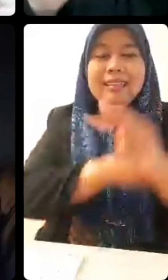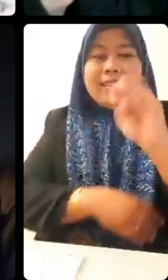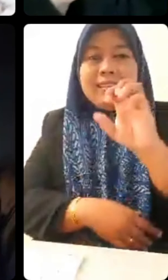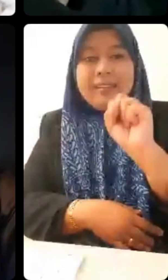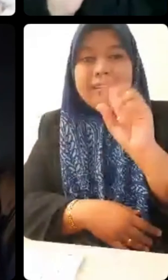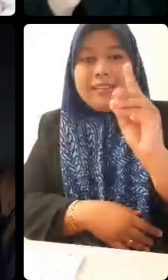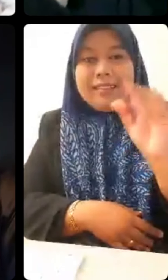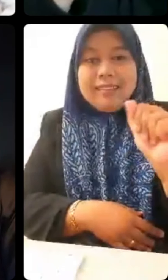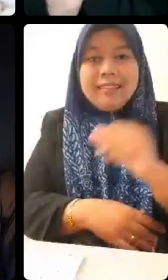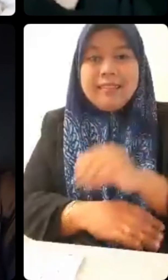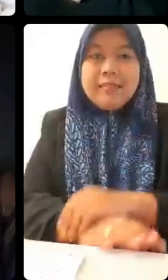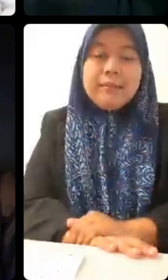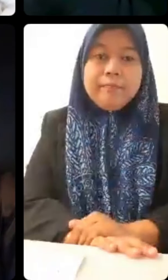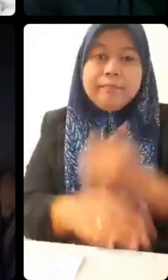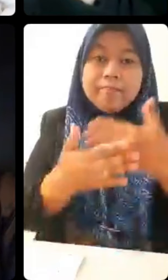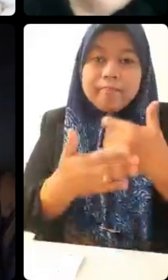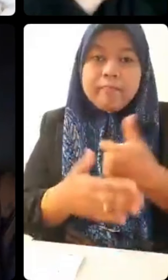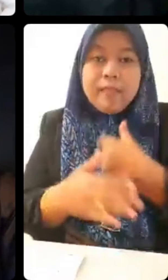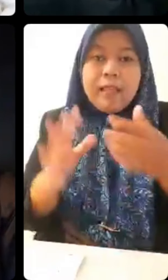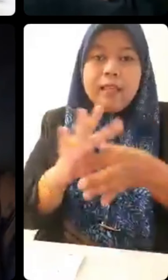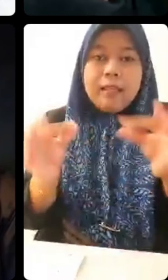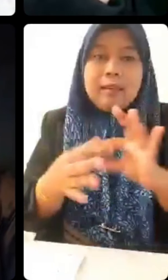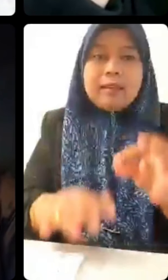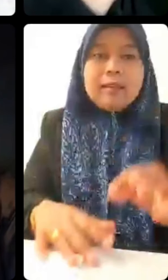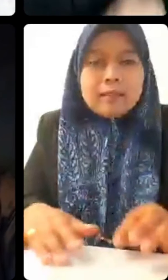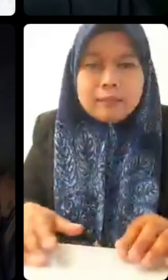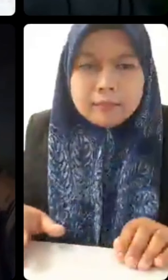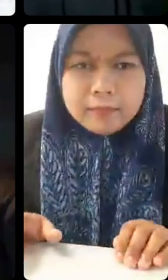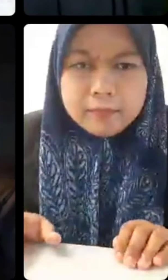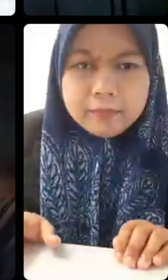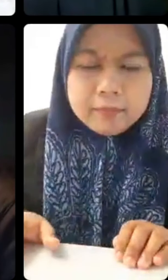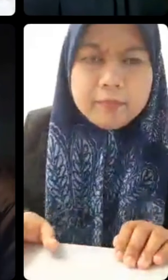saya melibatkan diri sebagai sukarelawan dan sebagai tenaga pengajar di